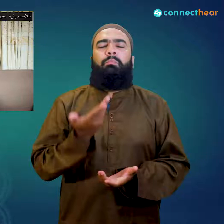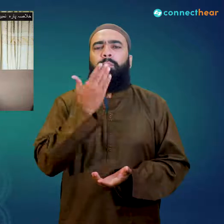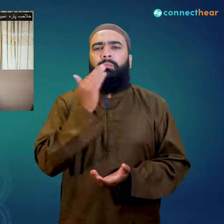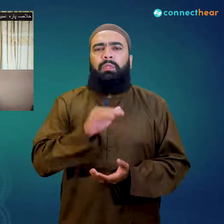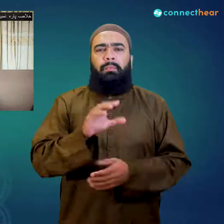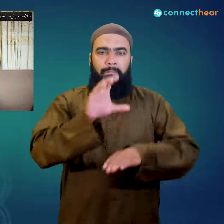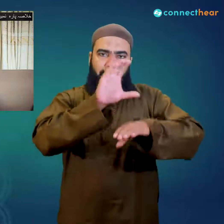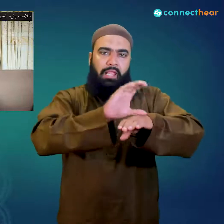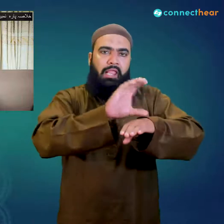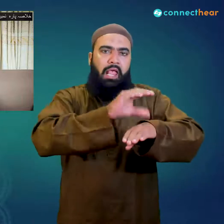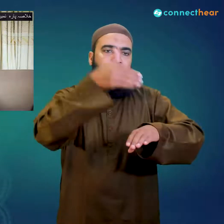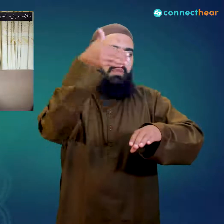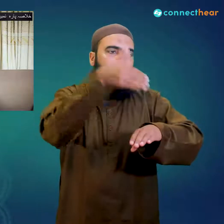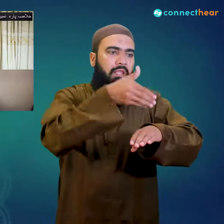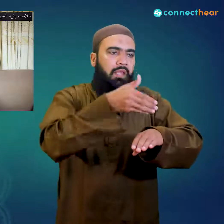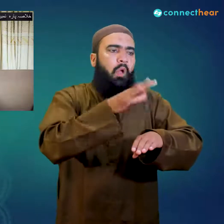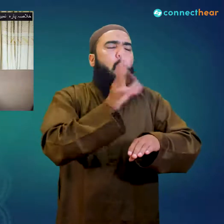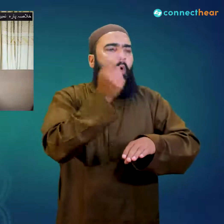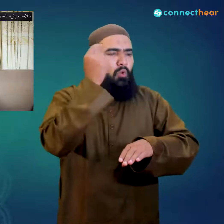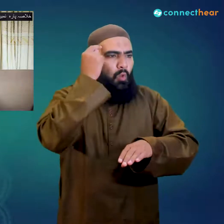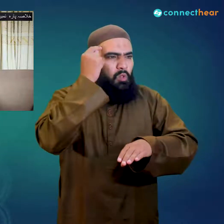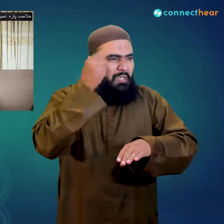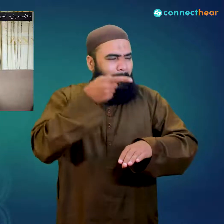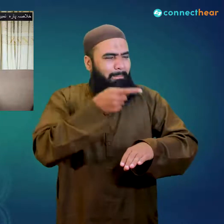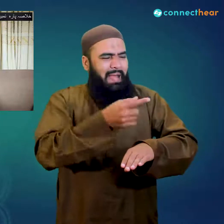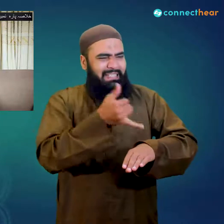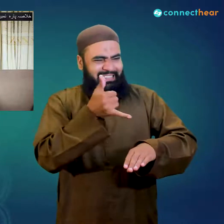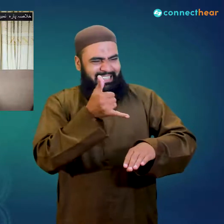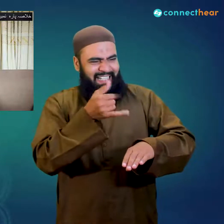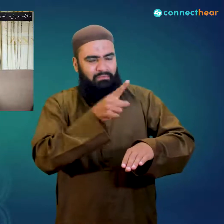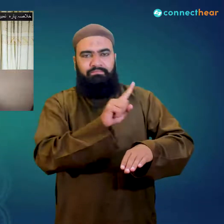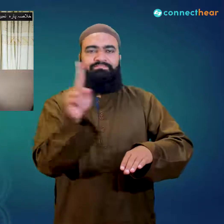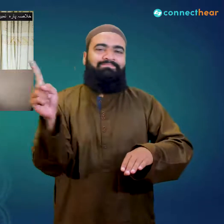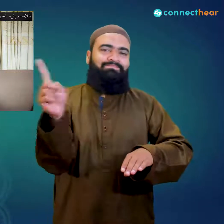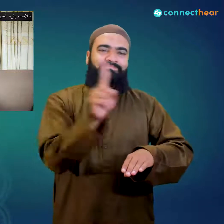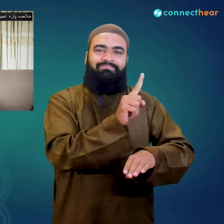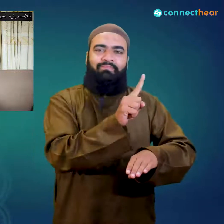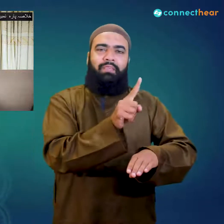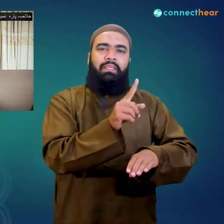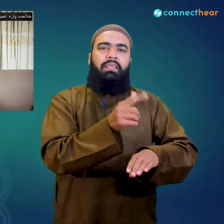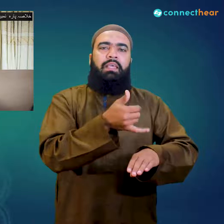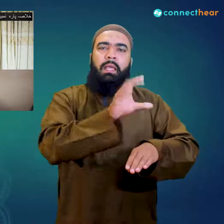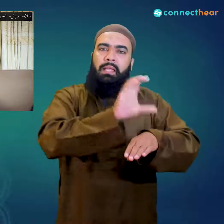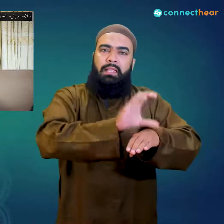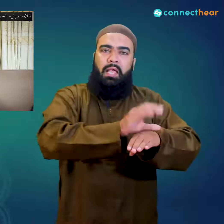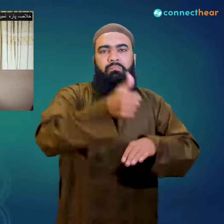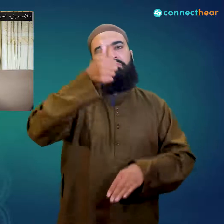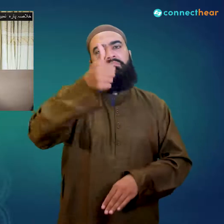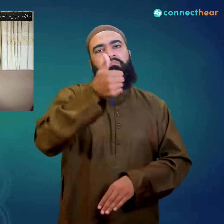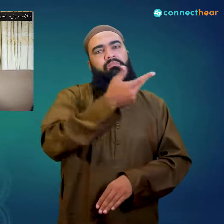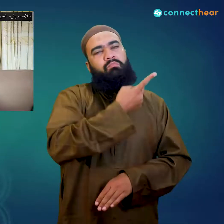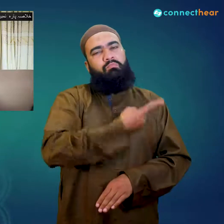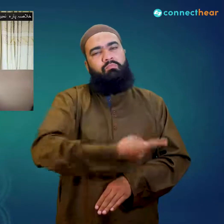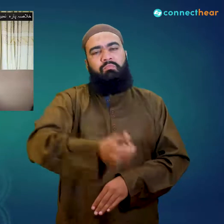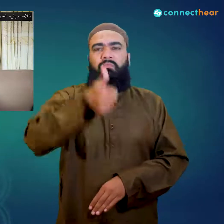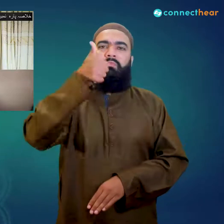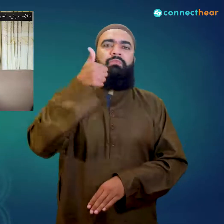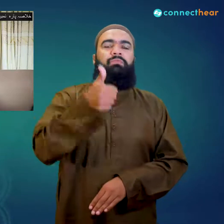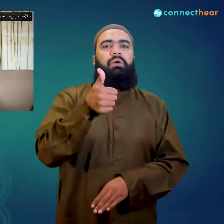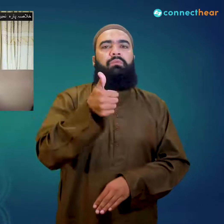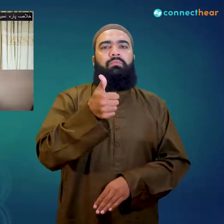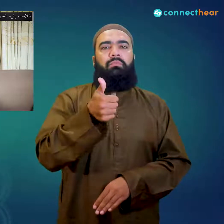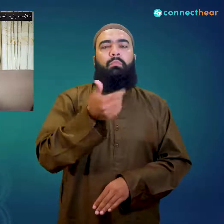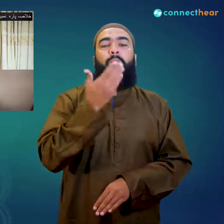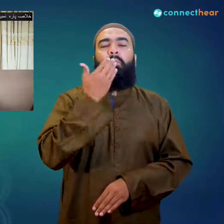ہے جس میں کسی قسم کے شک اور شبہ کی گنجائش نہیں۔ سورہ فاتحہ میں جو اہدنا